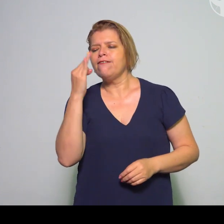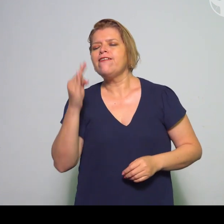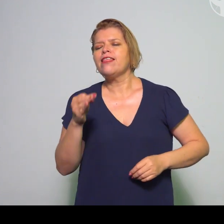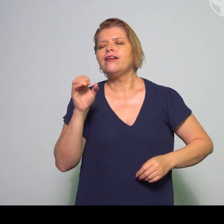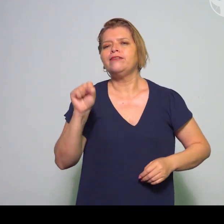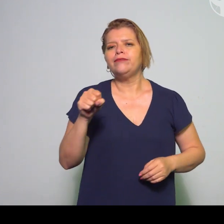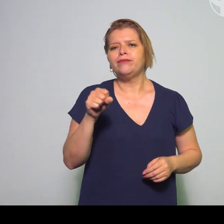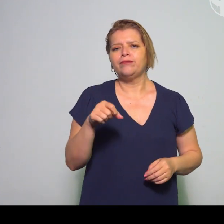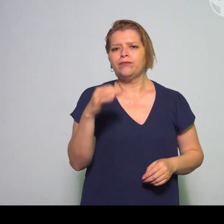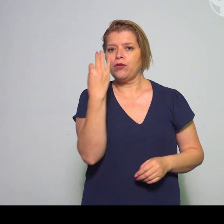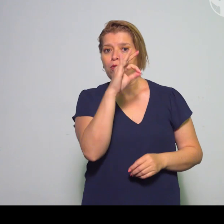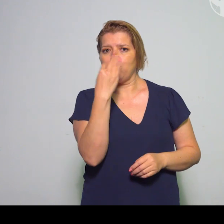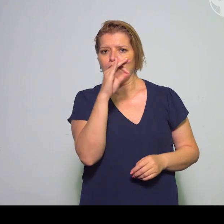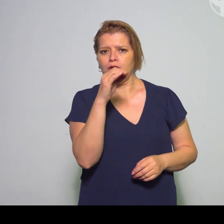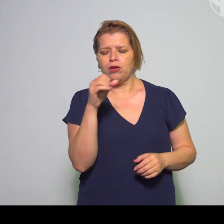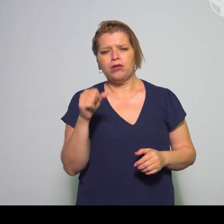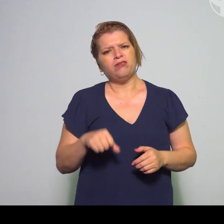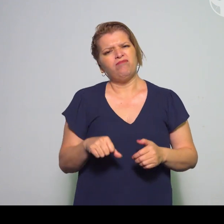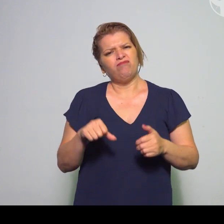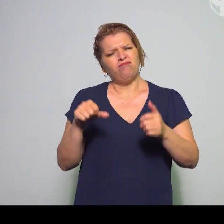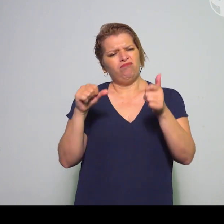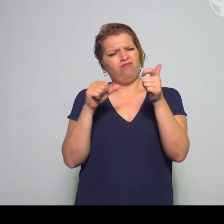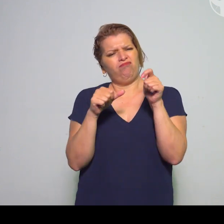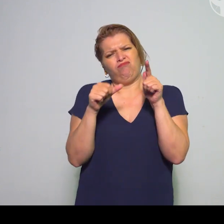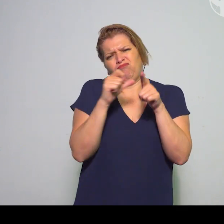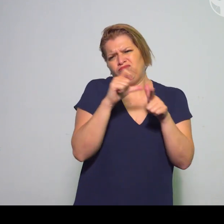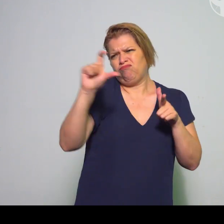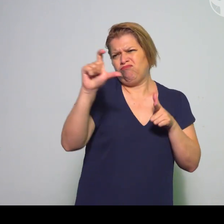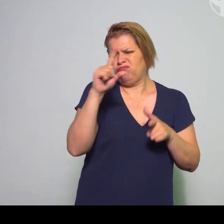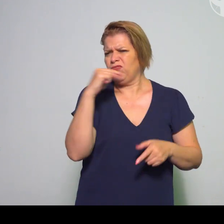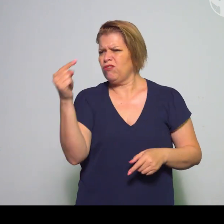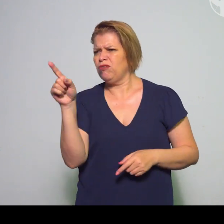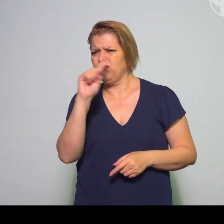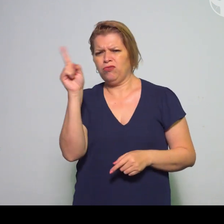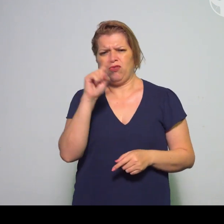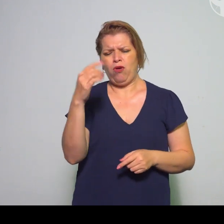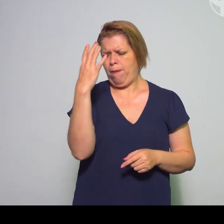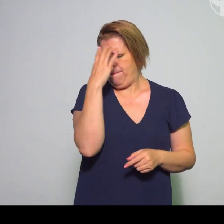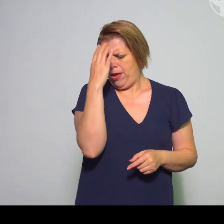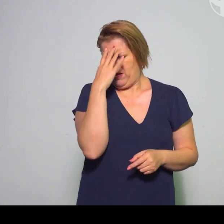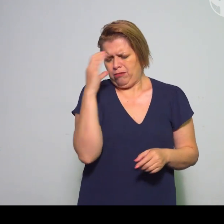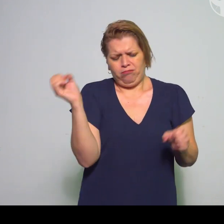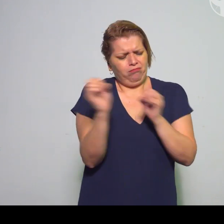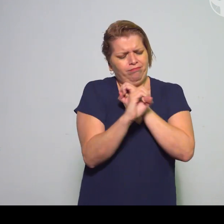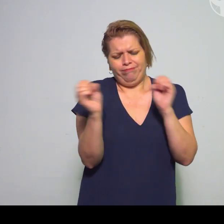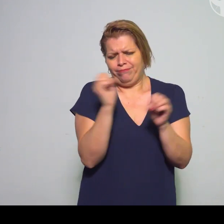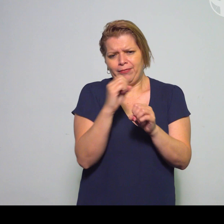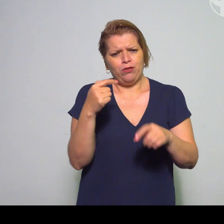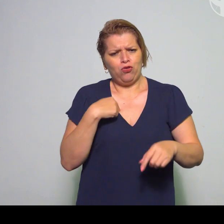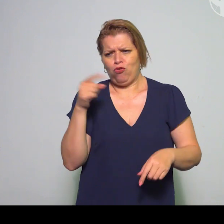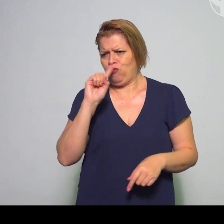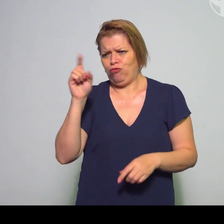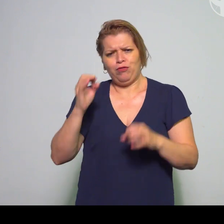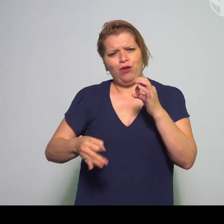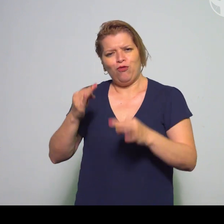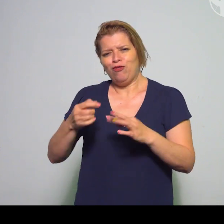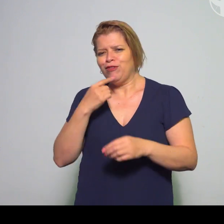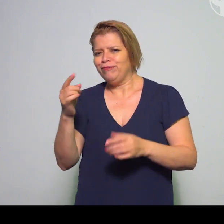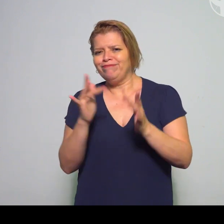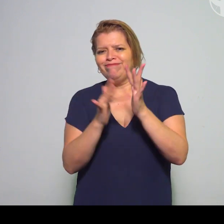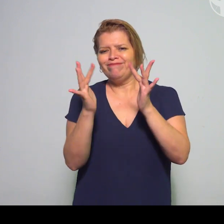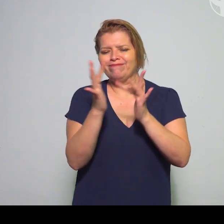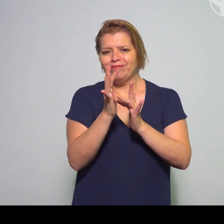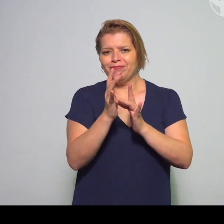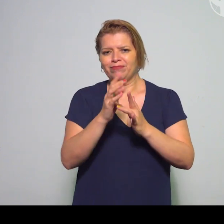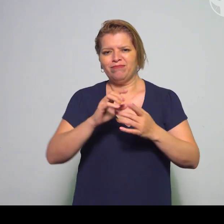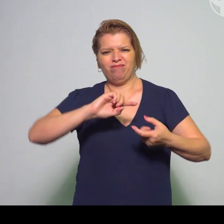testificar, ellos podrían testificar. La mujer adúltera que le dijo: vete, no peques más, ni yo mismo te